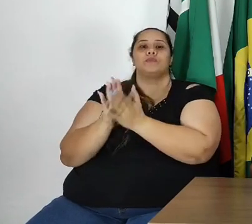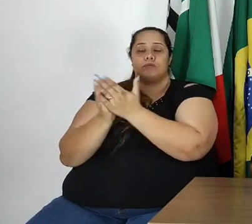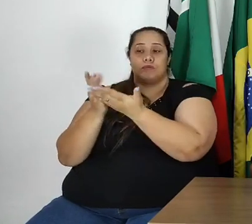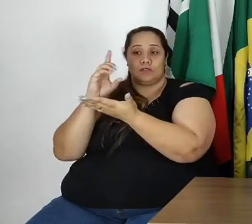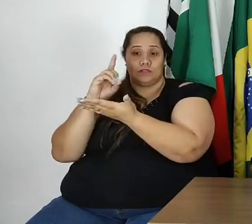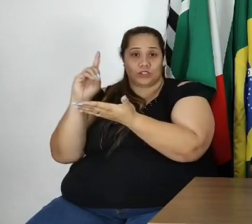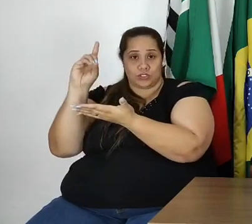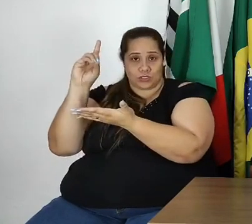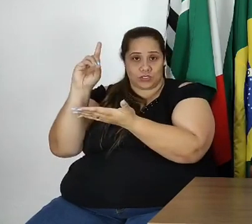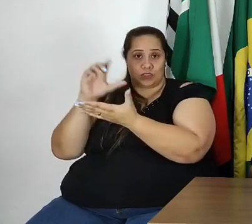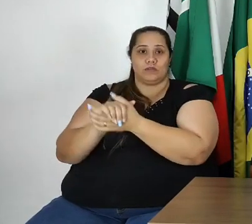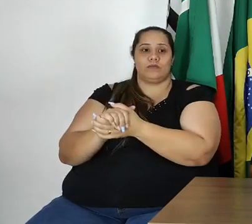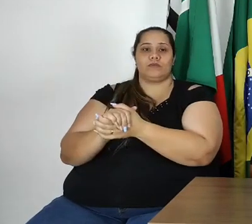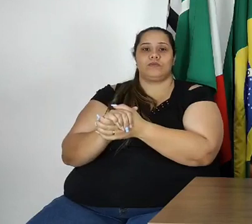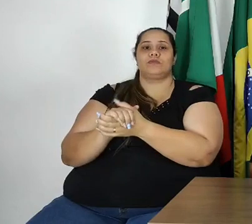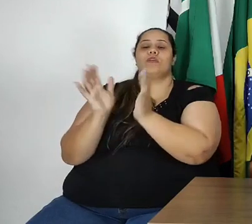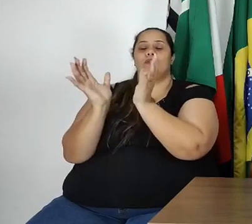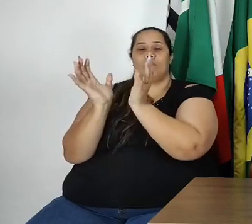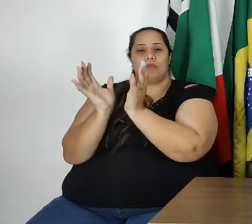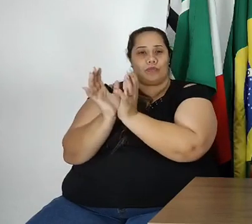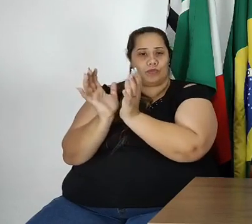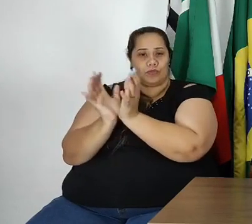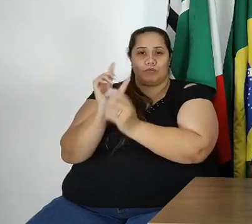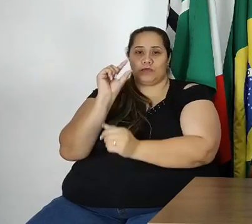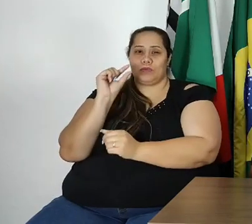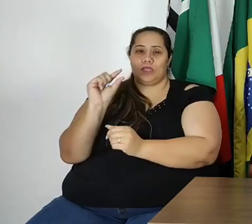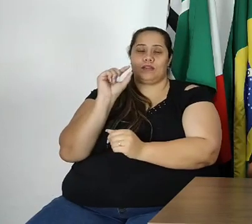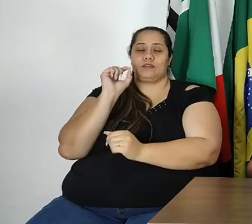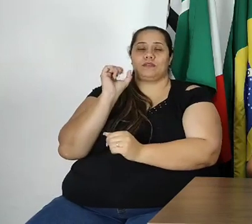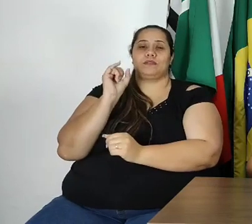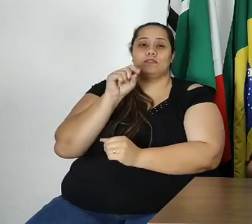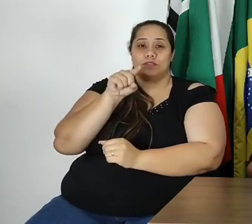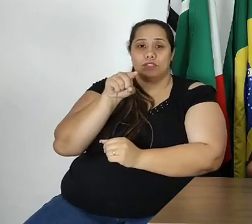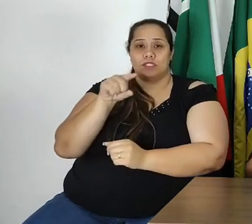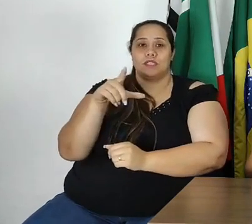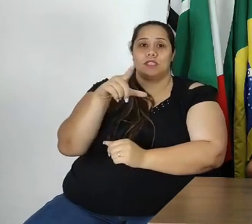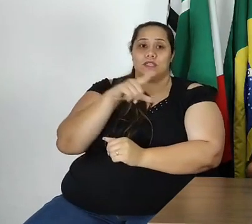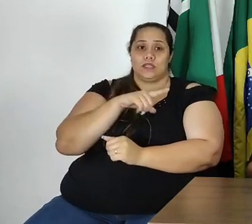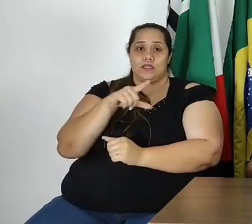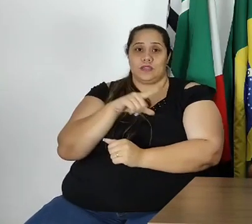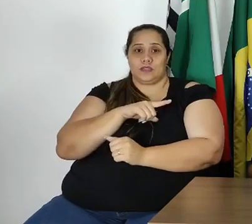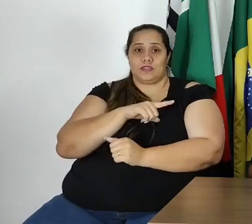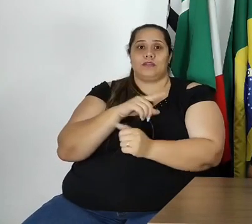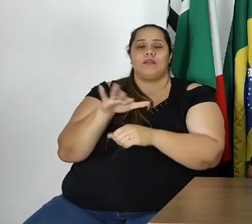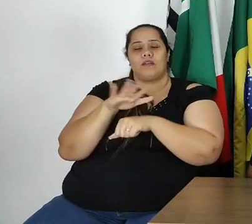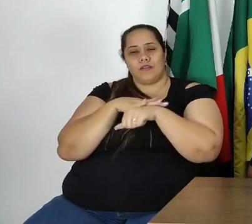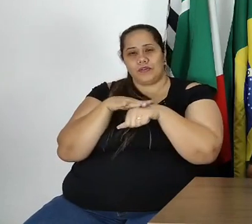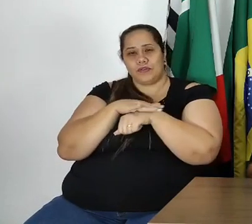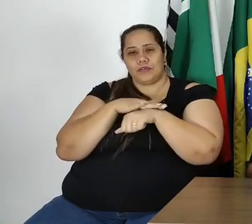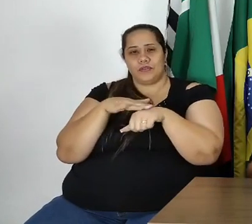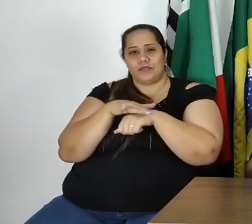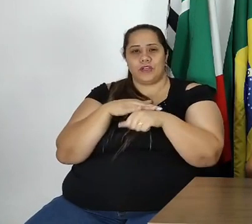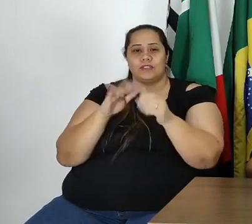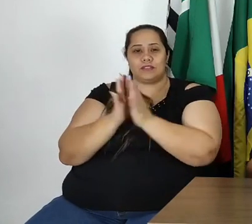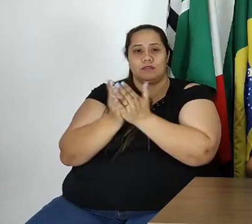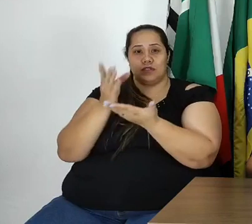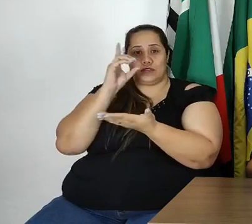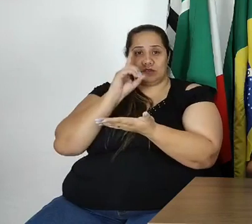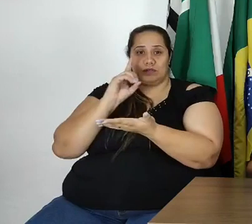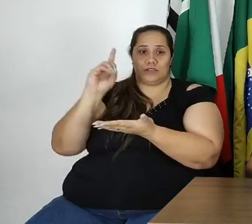célula é um grupo pequeno, em que você tem uma troca de ideias maiores, em que você tem